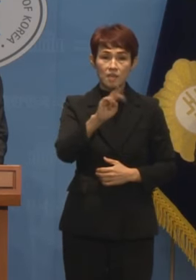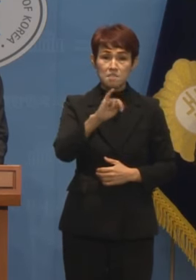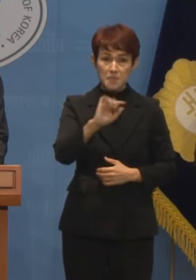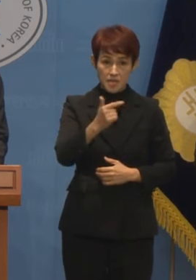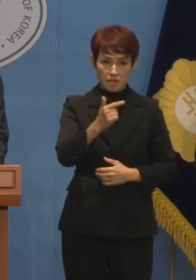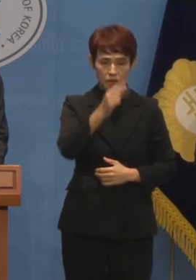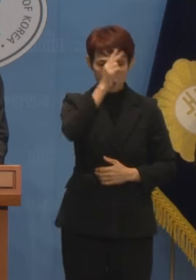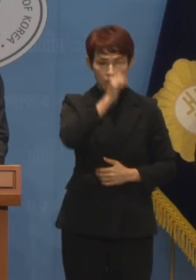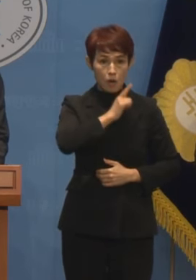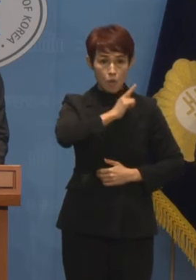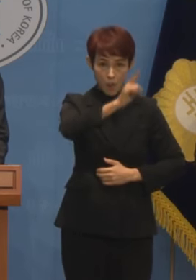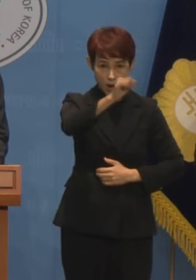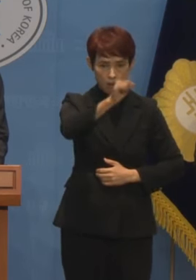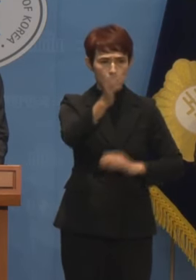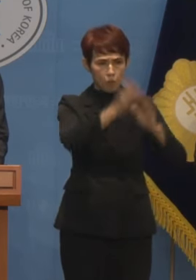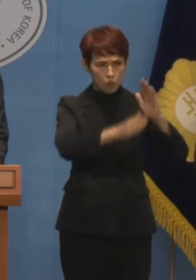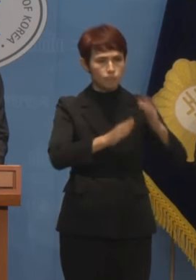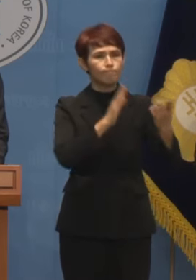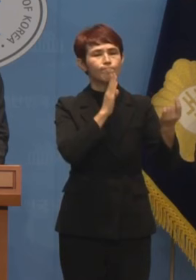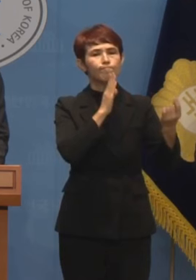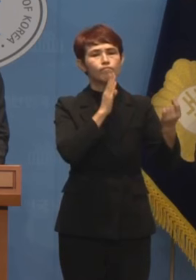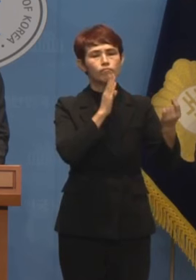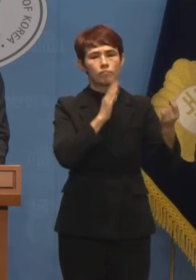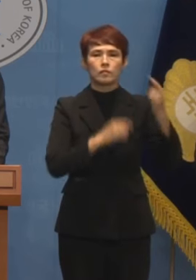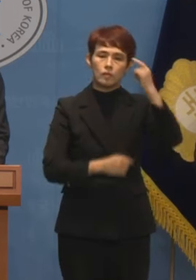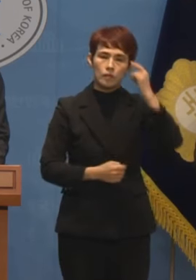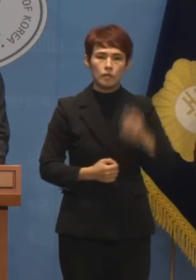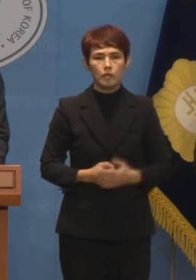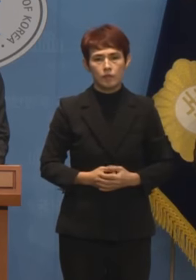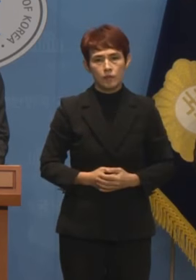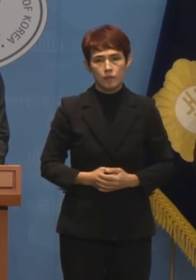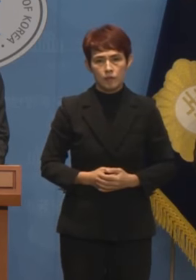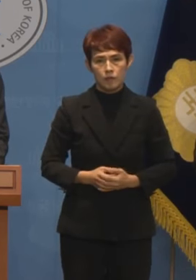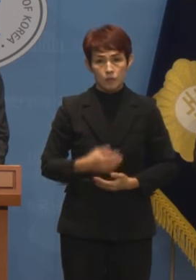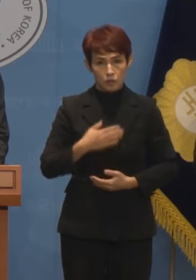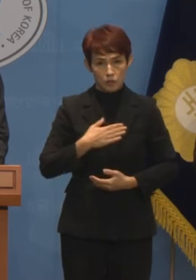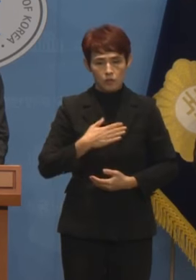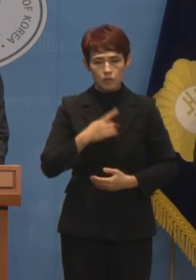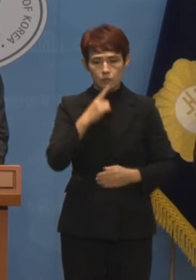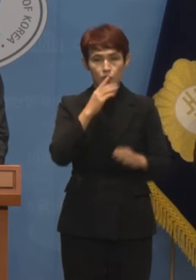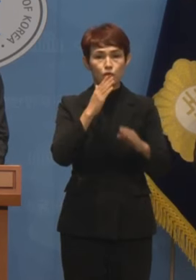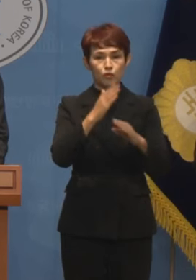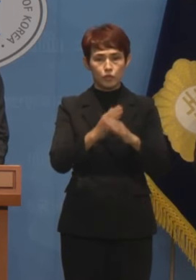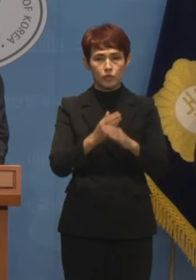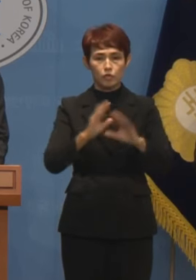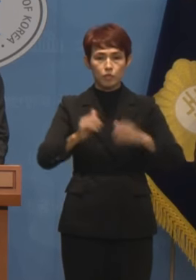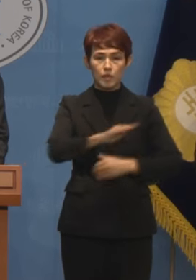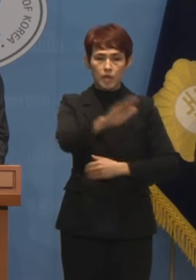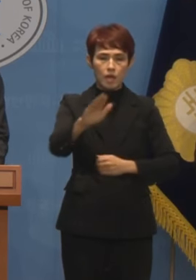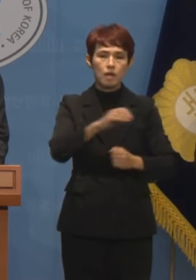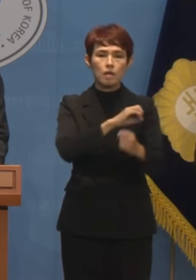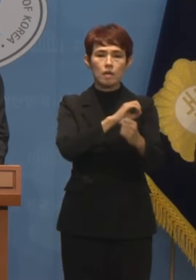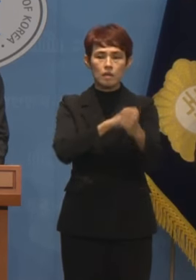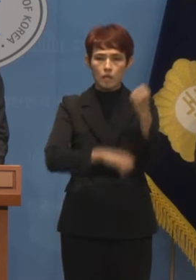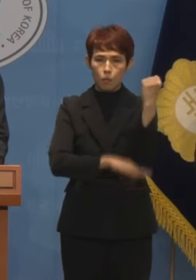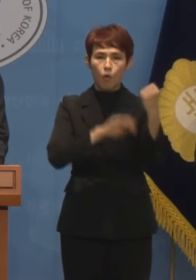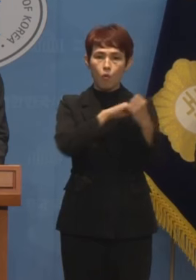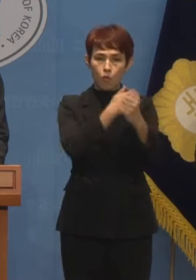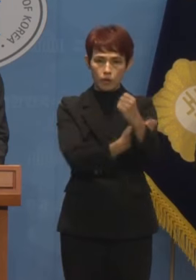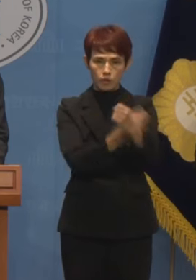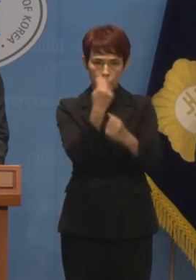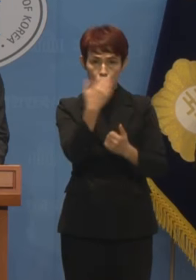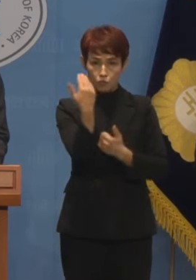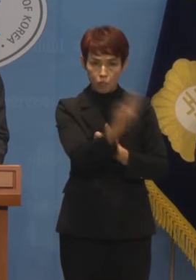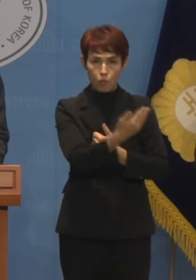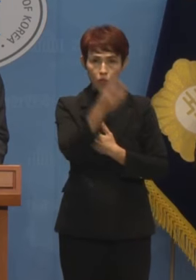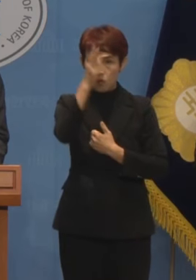고소고발권을 공익사건으로 보고 있습니다. 이에 따라 저는 민주주의와 국민의 기본권을 지키고 경찰의 공권력